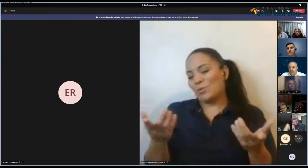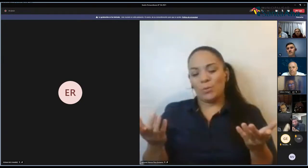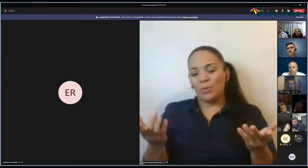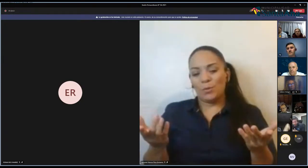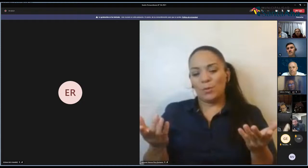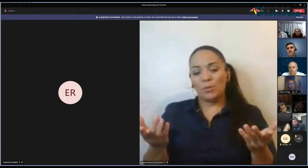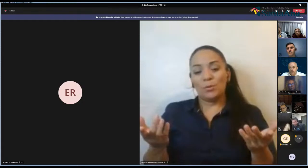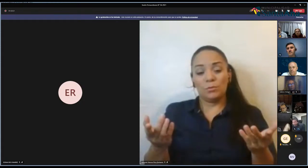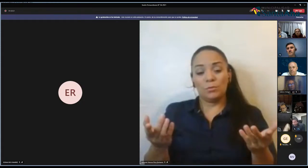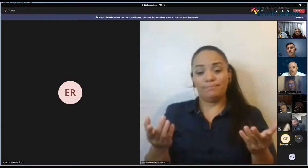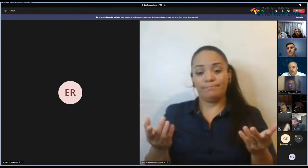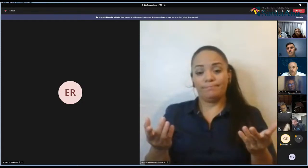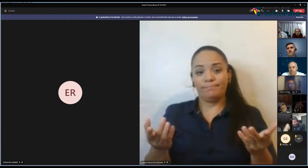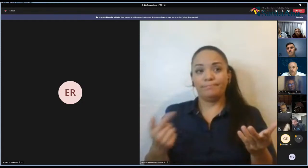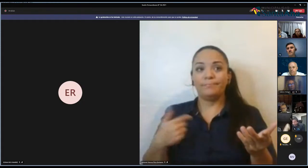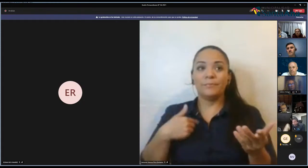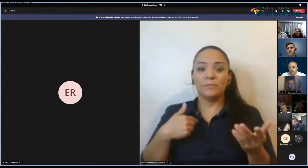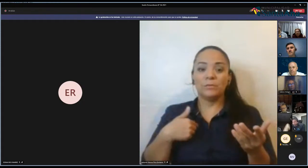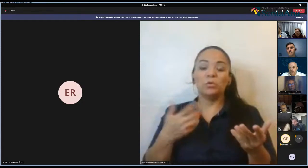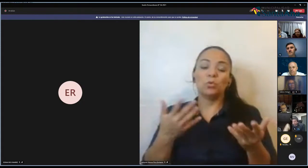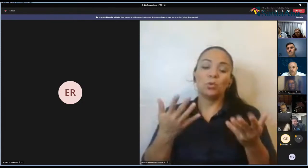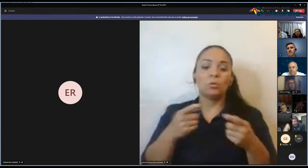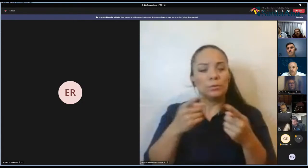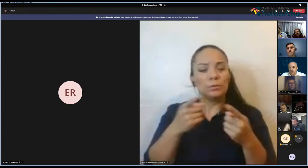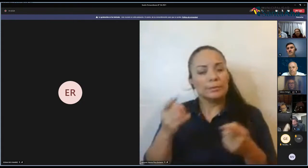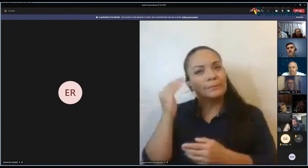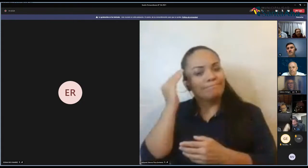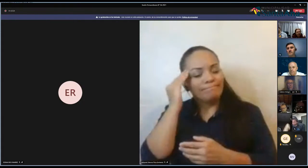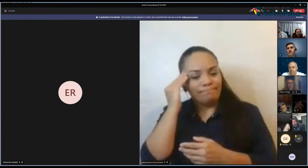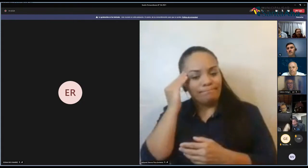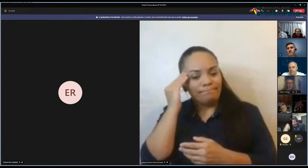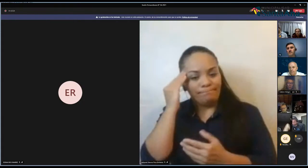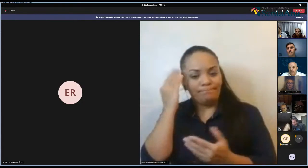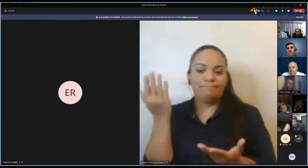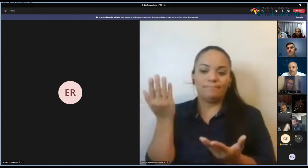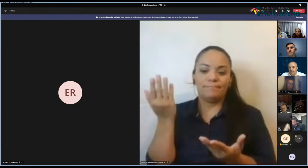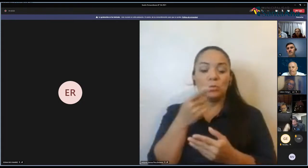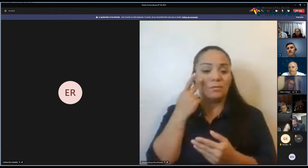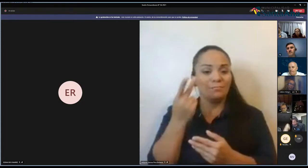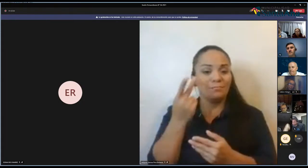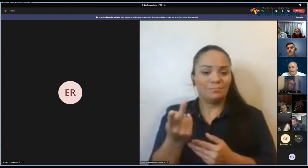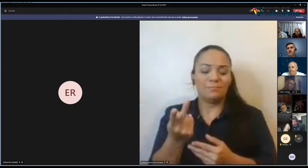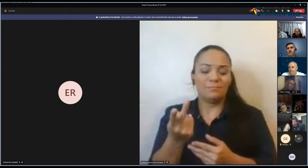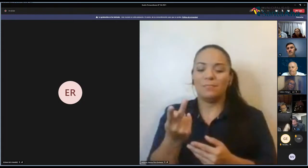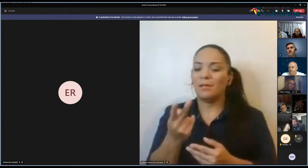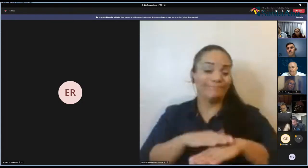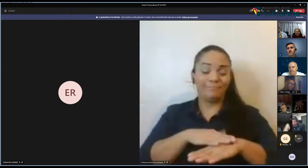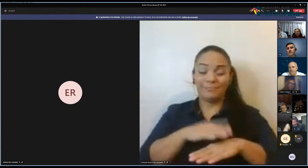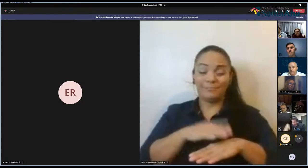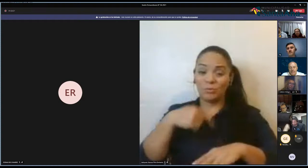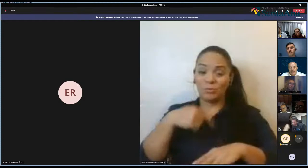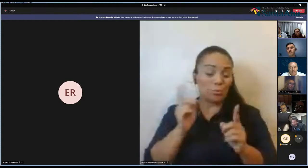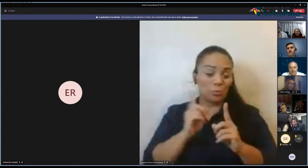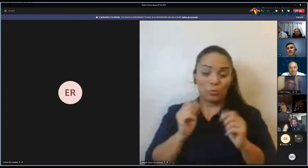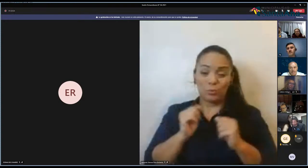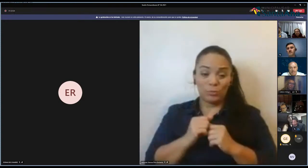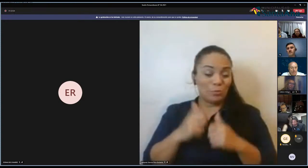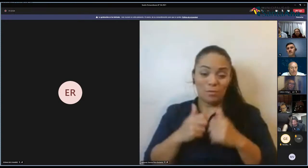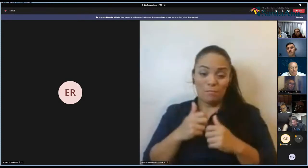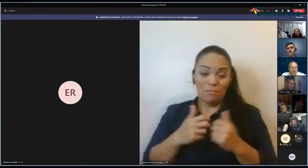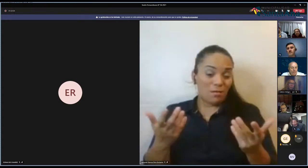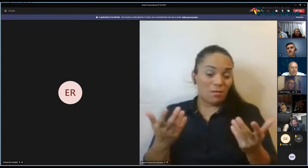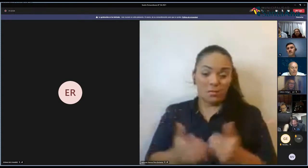estén concienticen y vean de que no es culpa a nosotros esta problemática